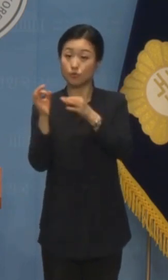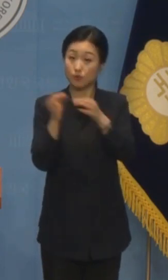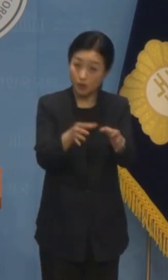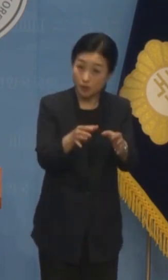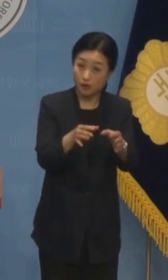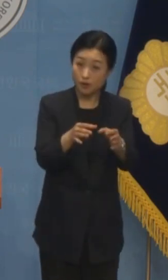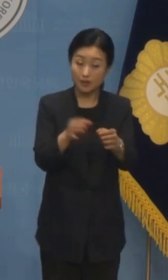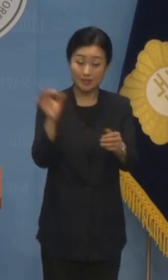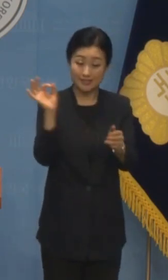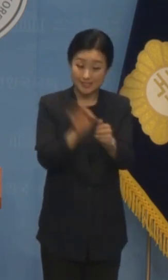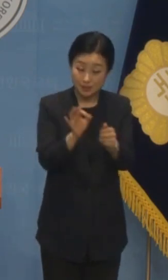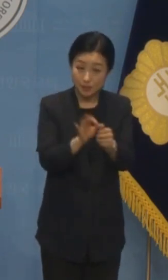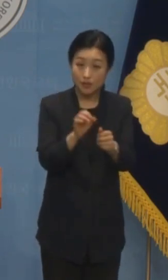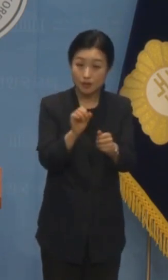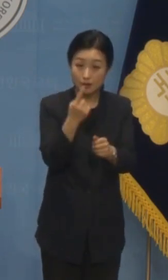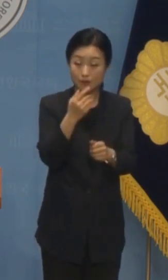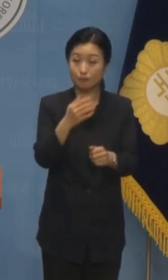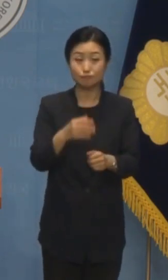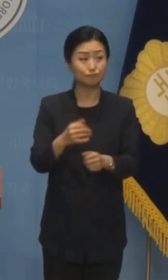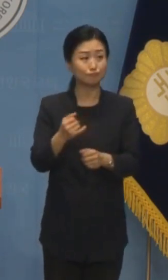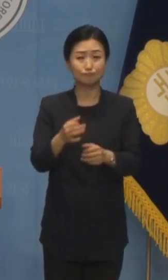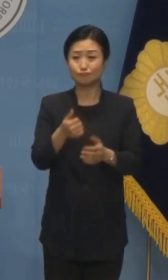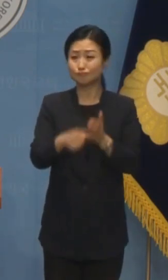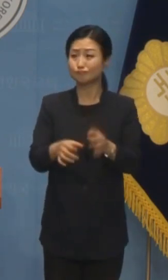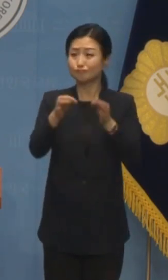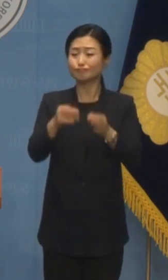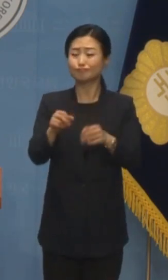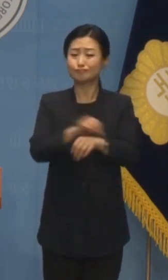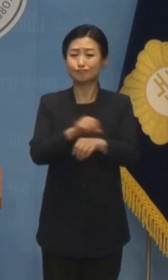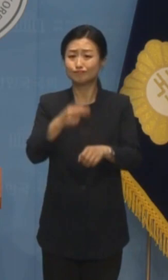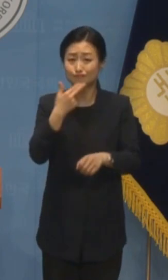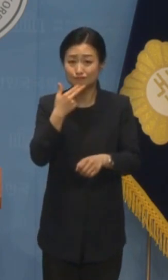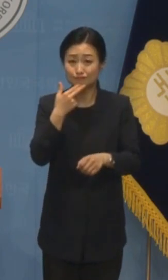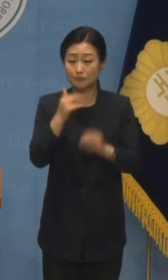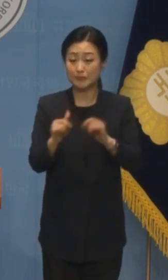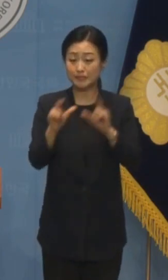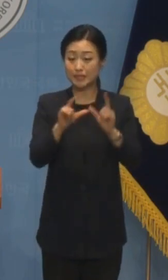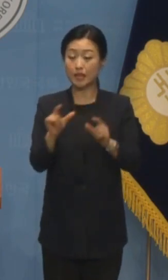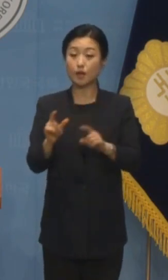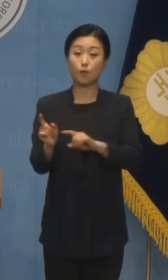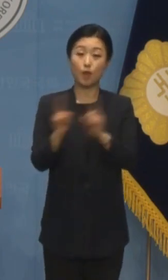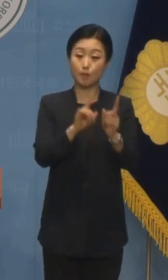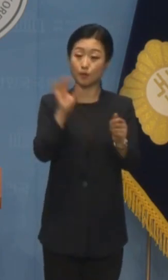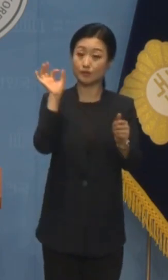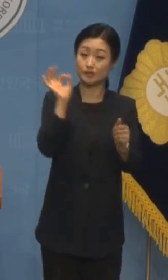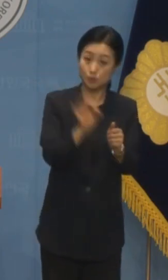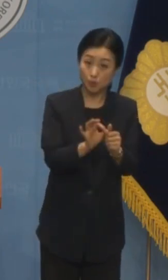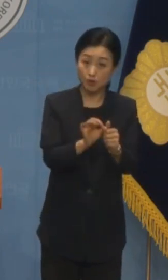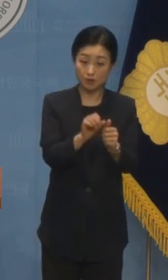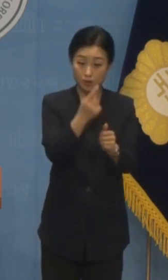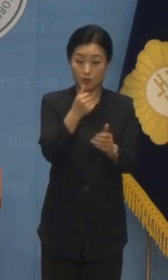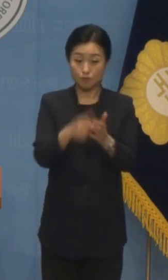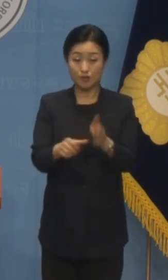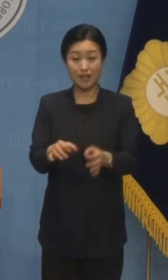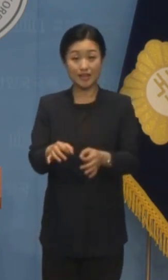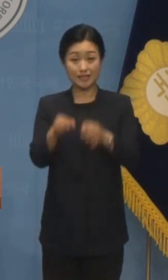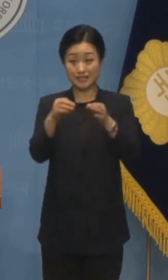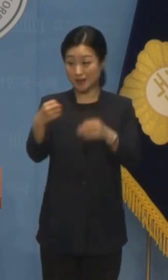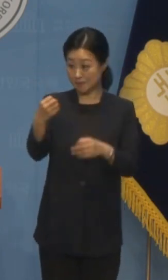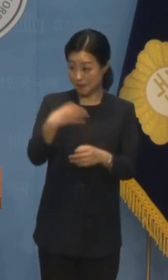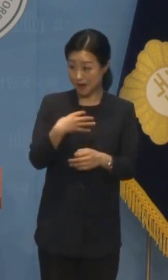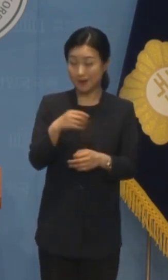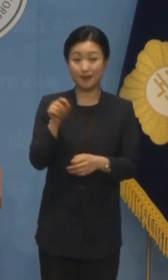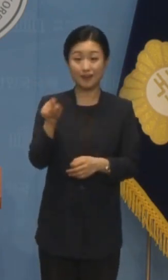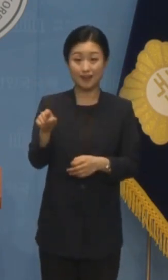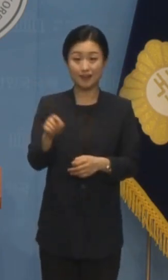물가 인상 요인은 무시해도 될 정도다라는 것이고요. 민생회복지원금이 물가 인상을 시킨다라고 이야기하는